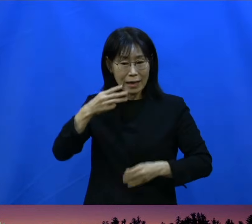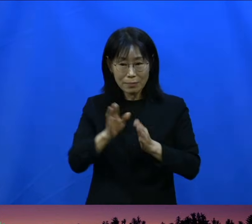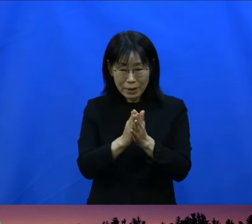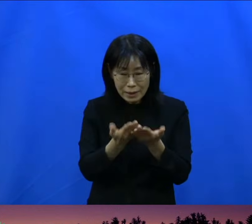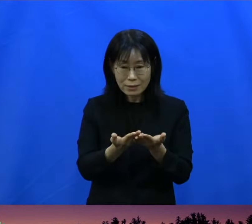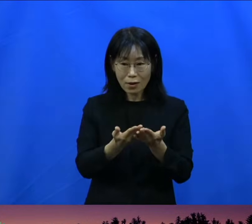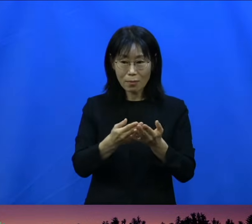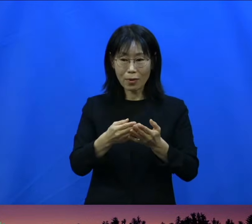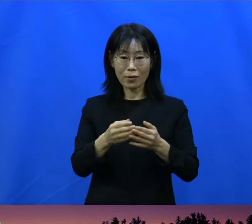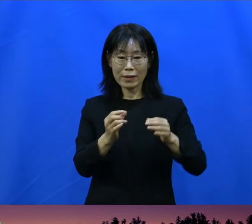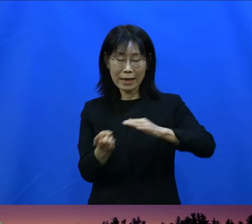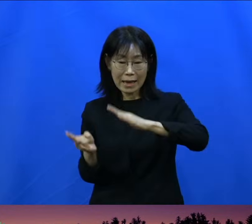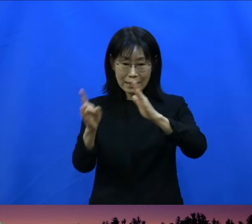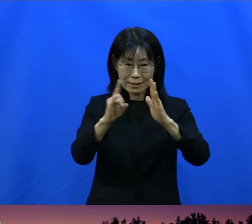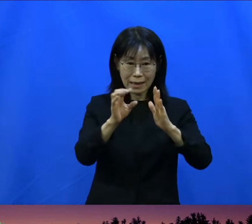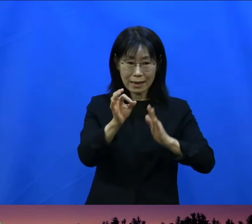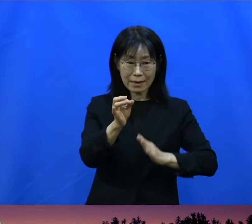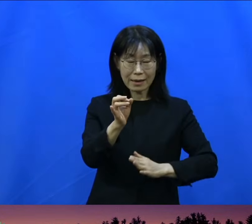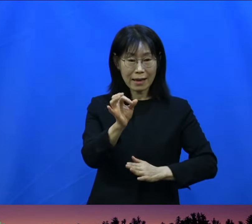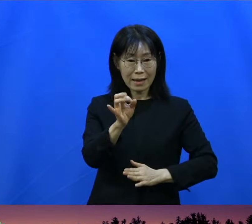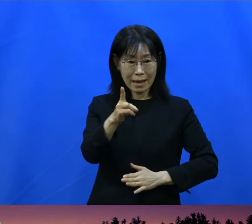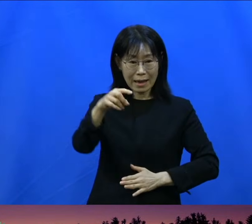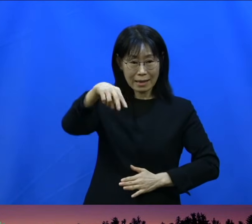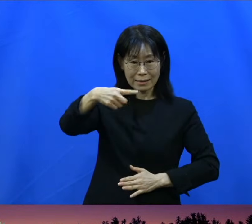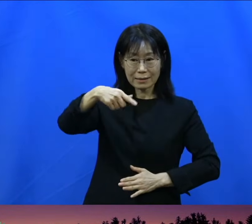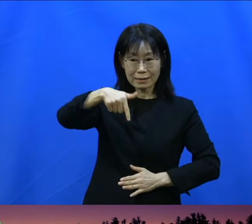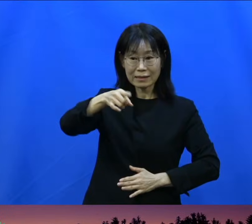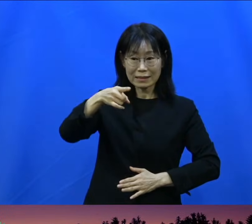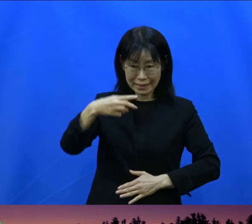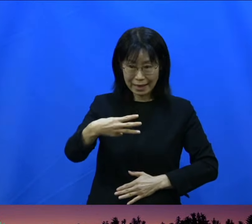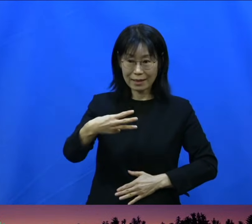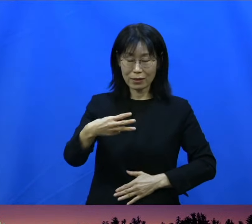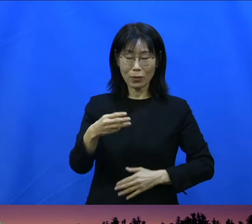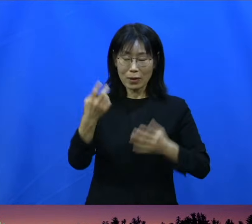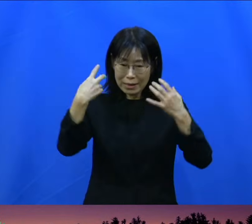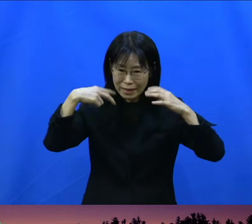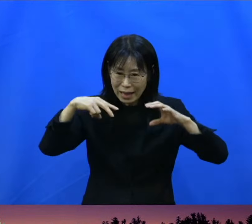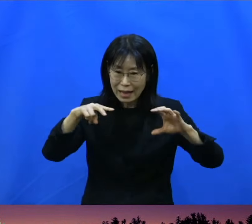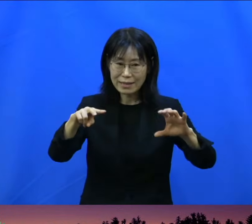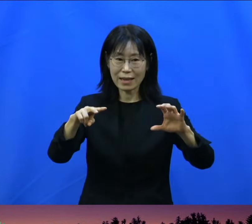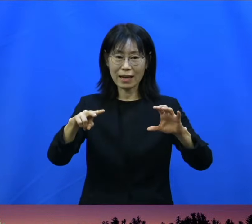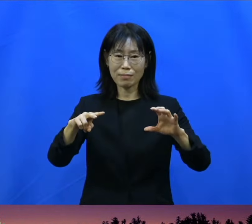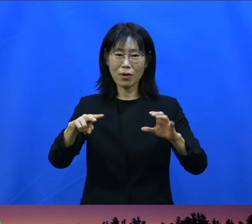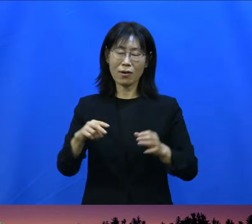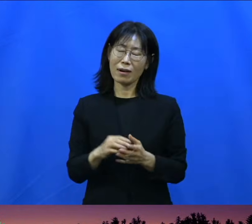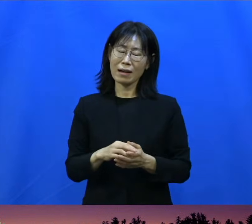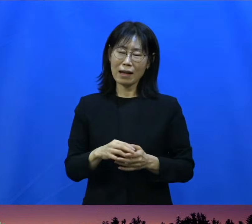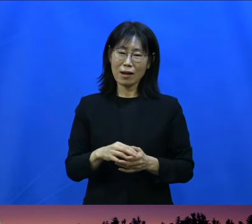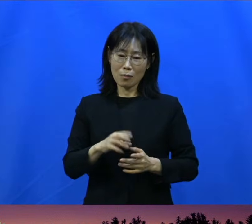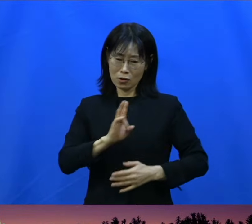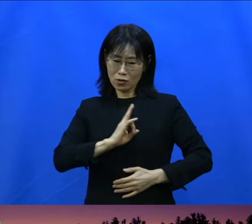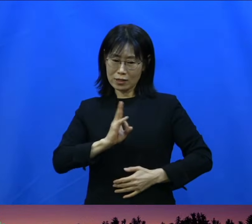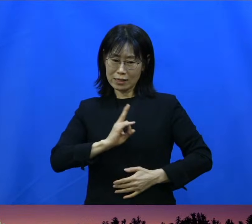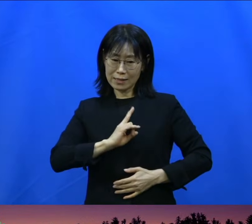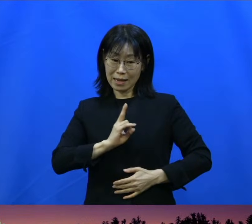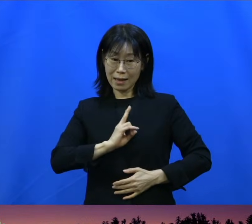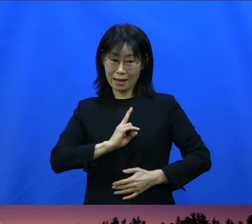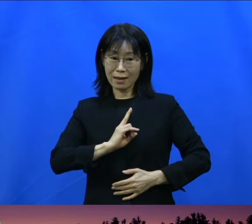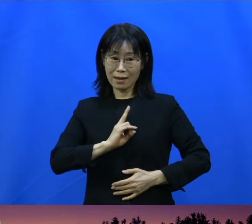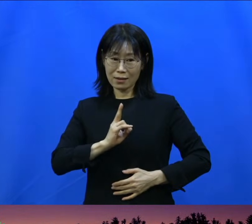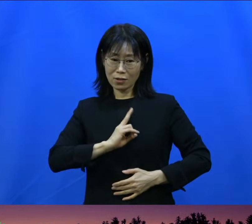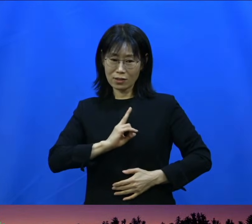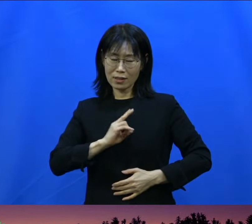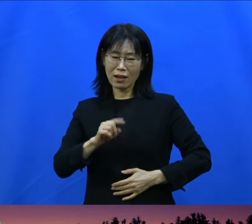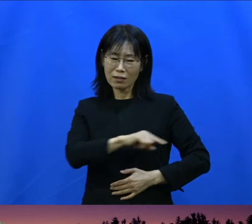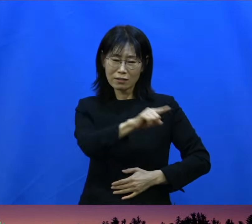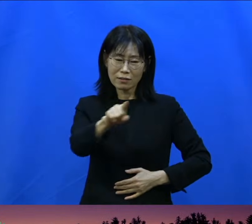마찬가지, 에스겔도 마찬가지, 다니엘도 마찬가지, 아모스도 마찬가지. 선지자들은 모두가 뭐예요? 하나님이 보여주신 걸